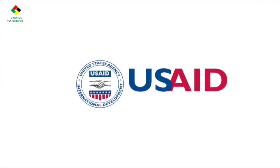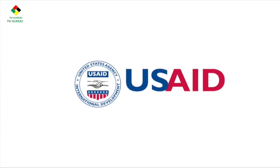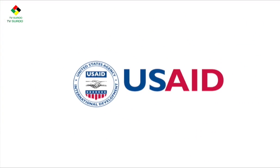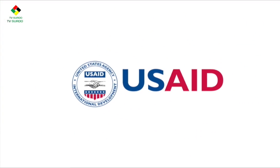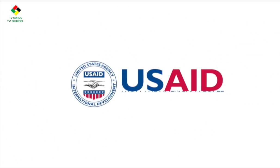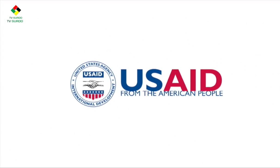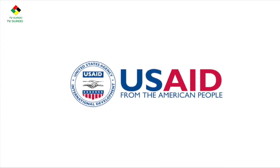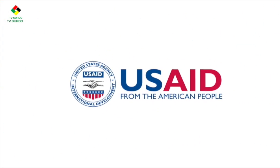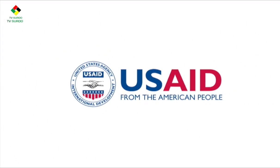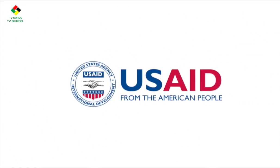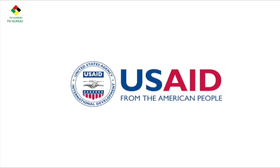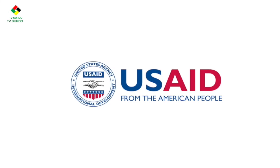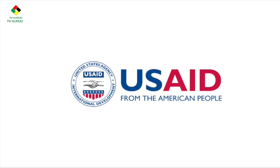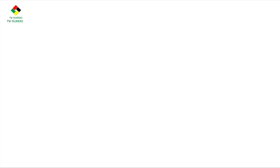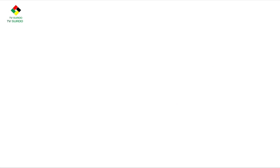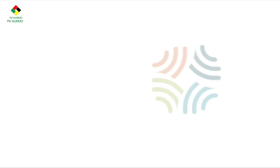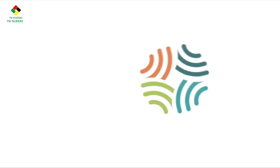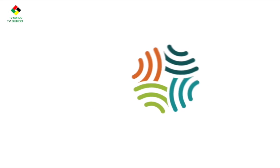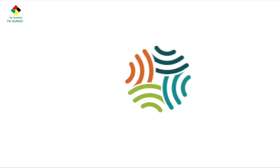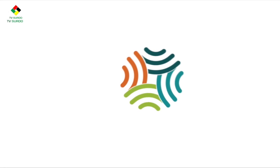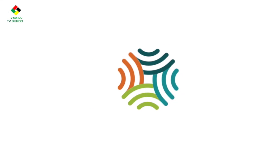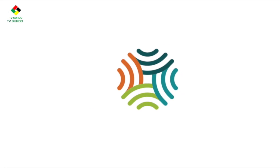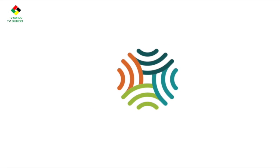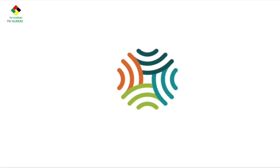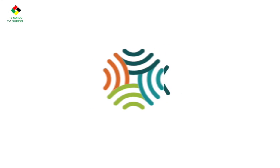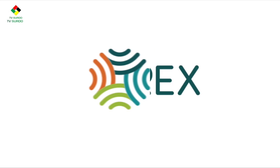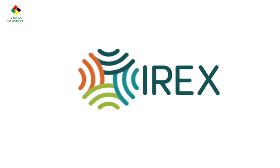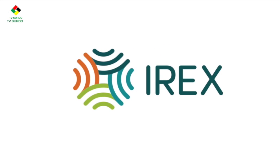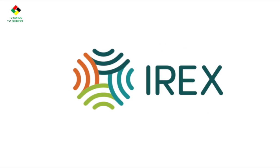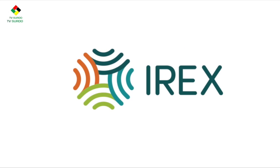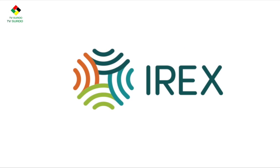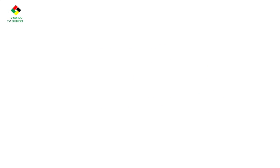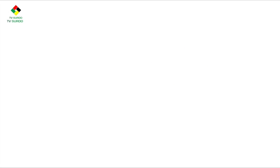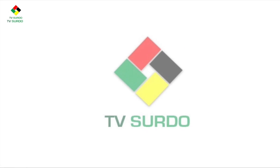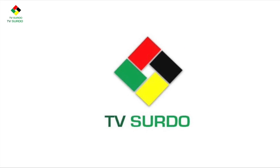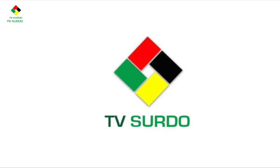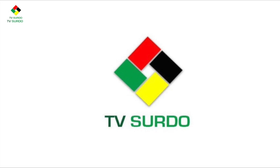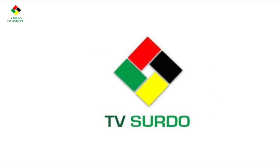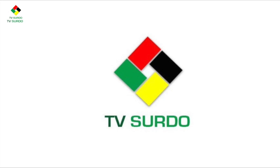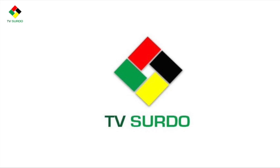O desporto para surdo a da O para surdo-olimpíada. O que é isso?